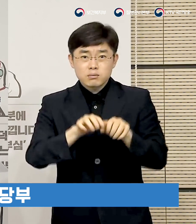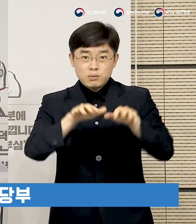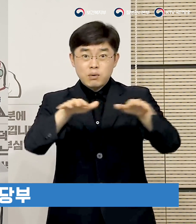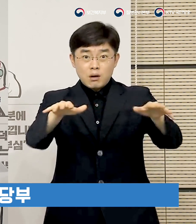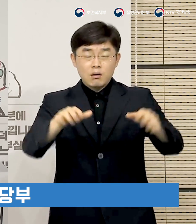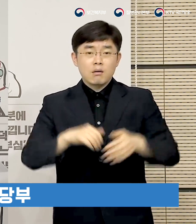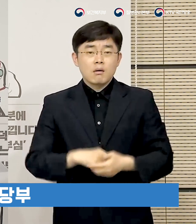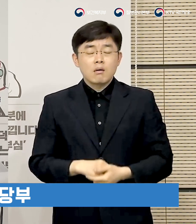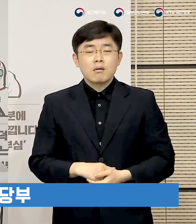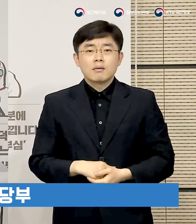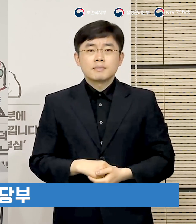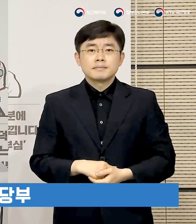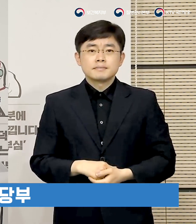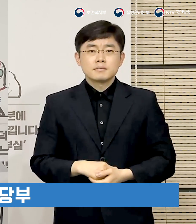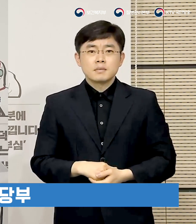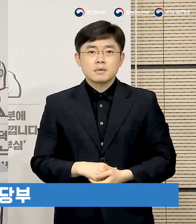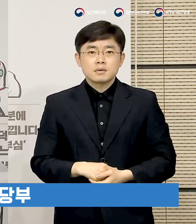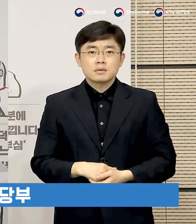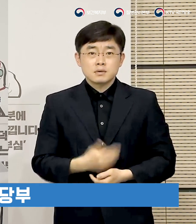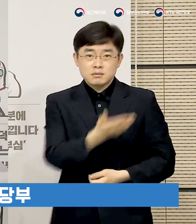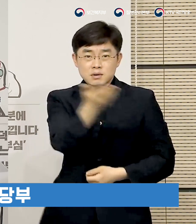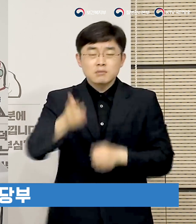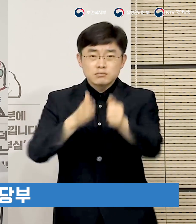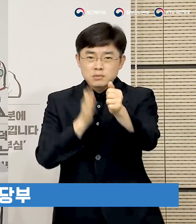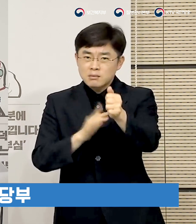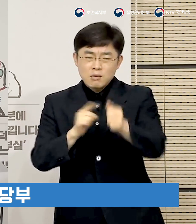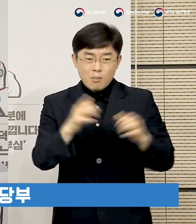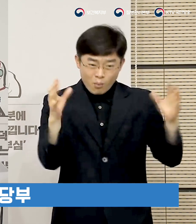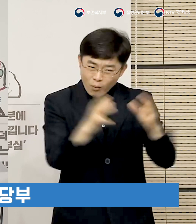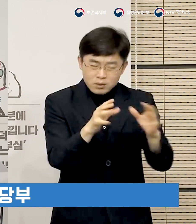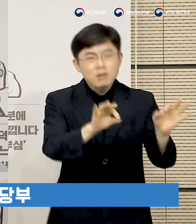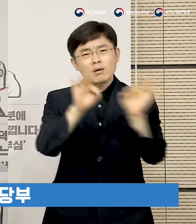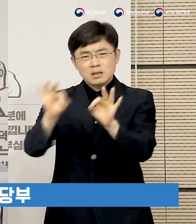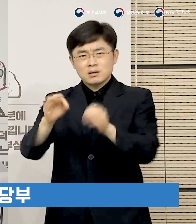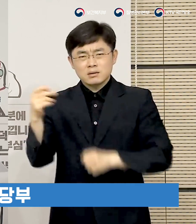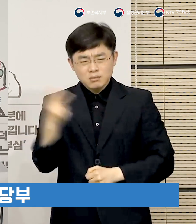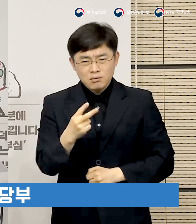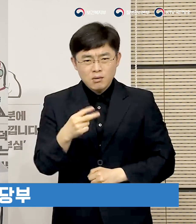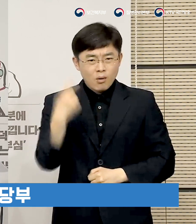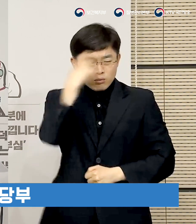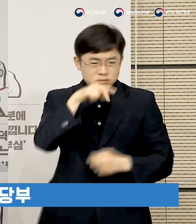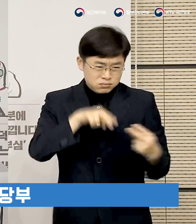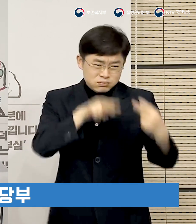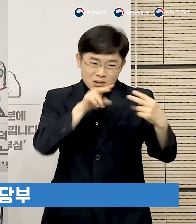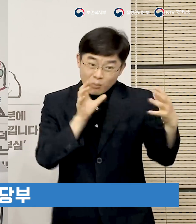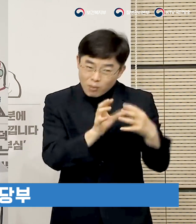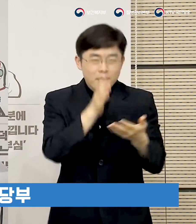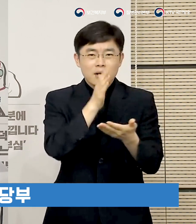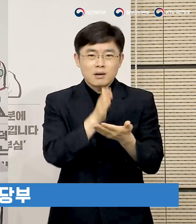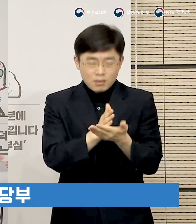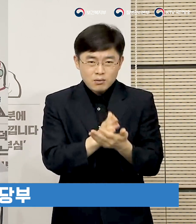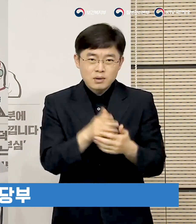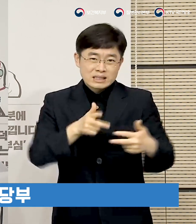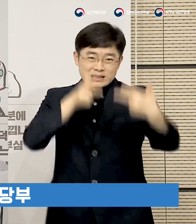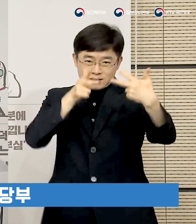있는 점을 감안하여 가능한 한 모임을 연기하거나 비대면으로 진행해 주시기를 바랍니다.